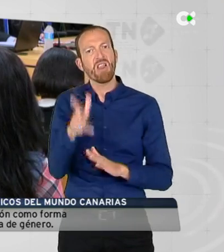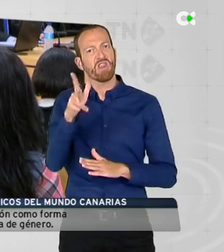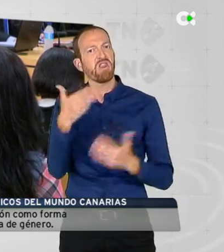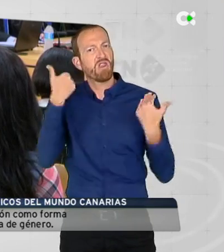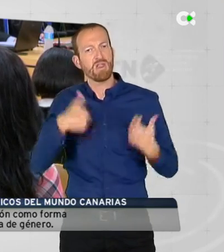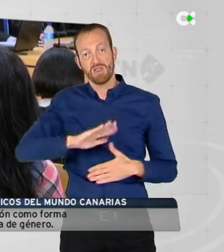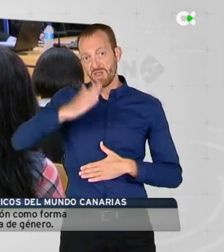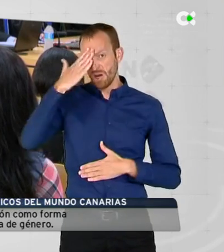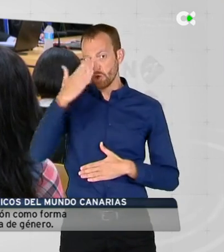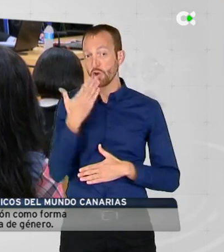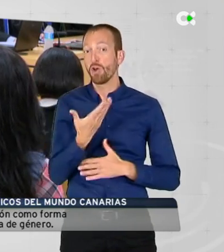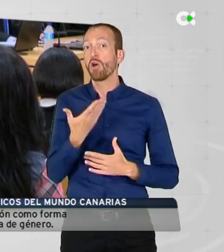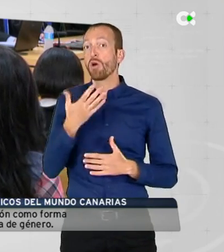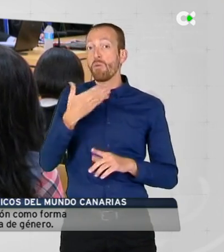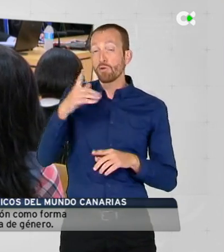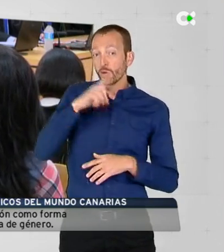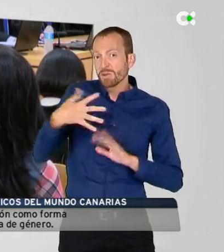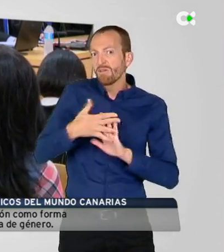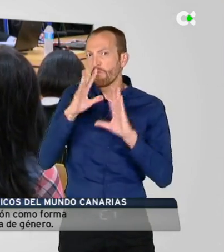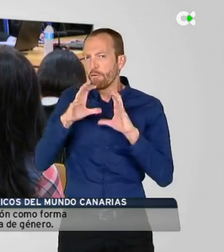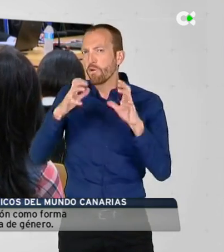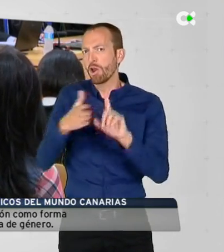y la prostitución como forma de violencia de género.